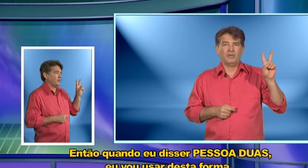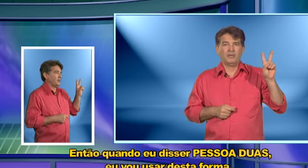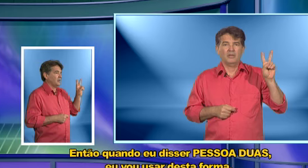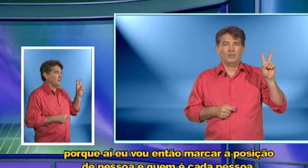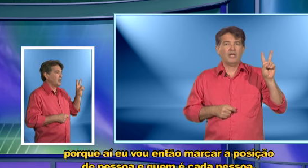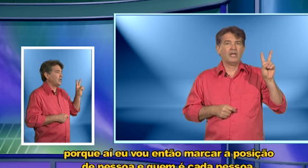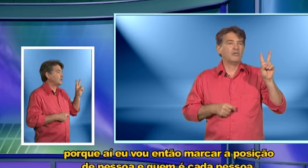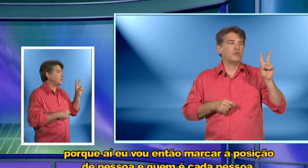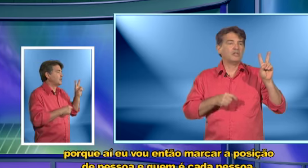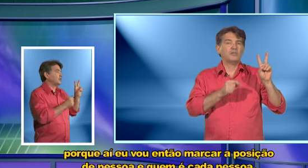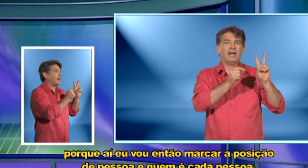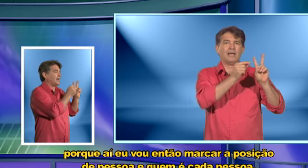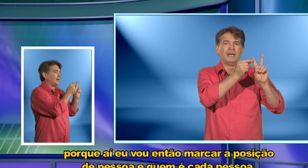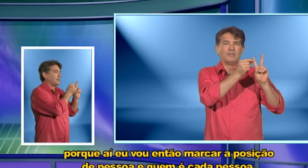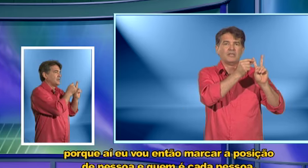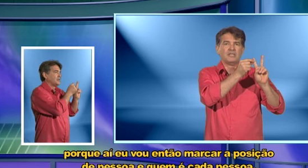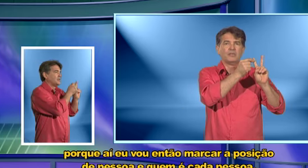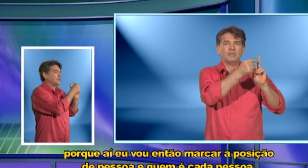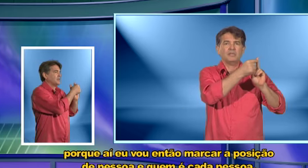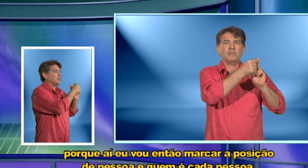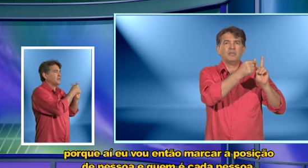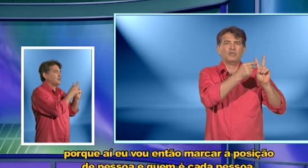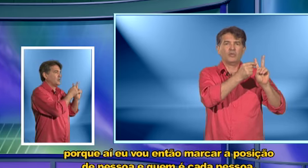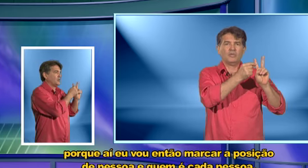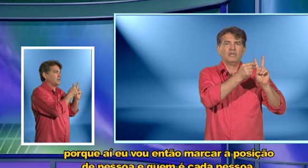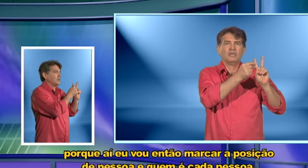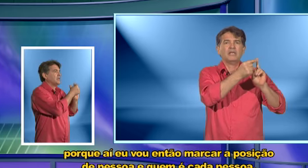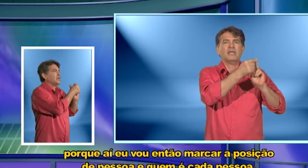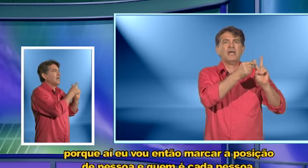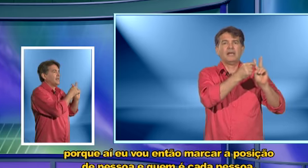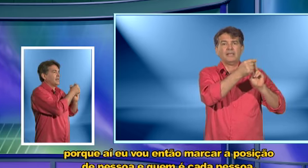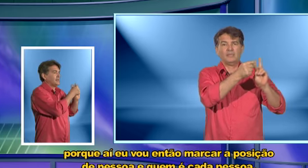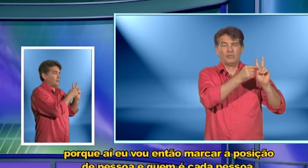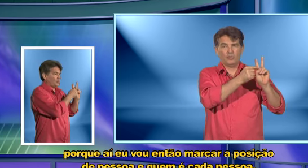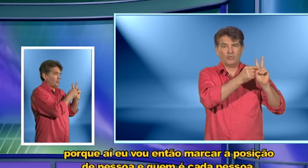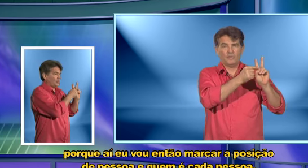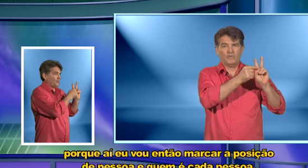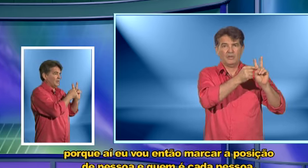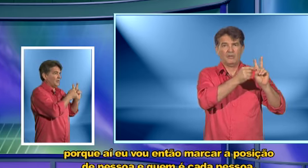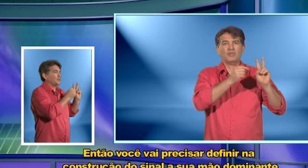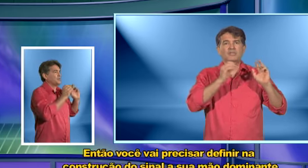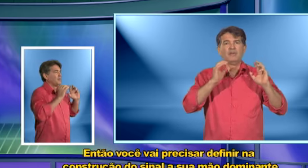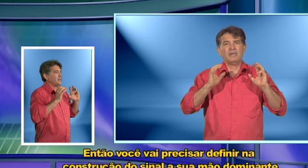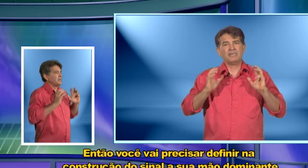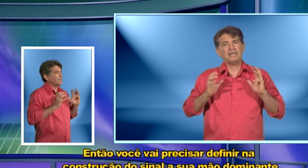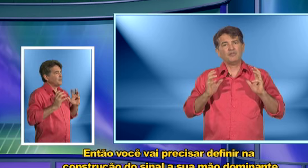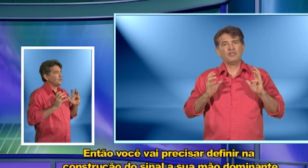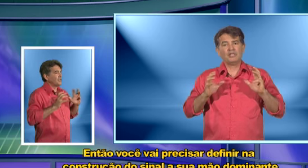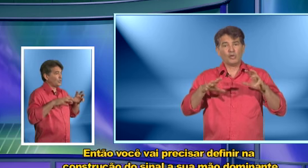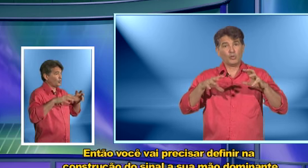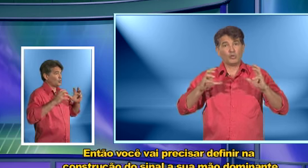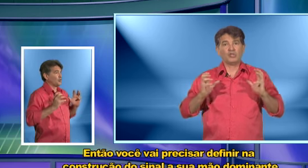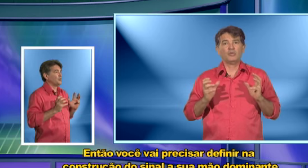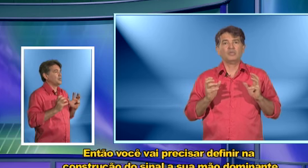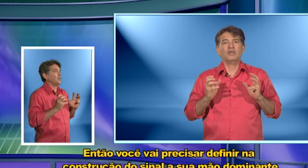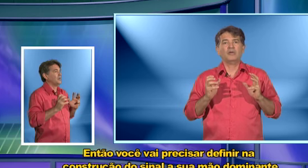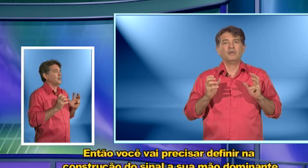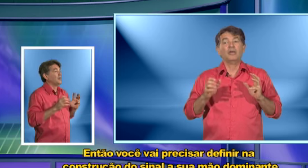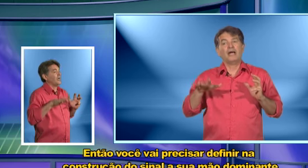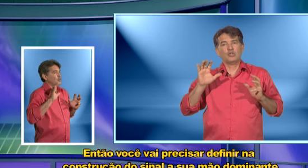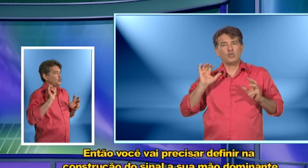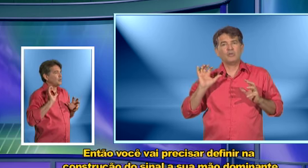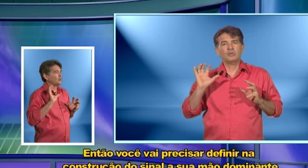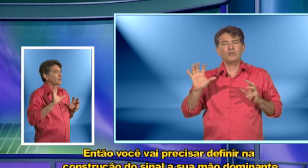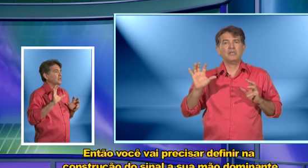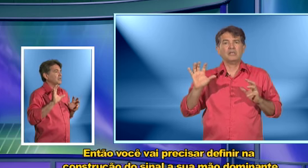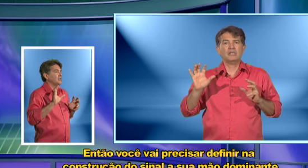forma. Porque aí eu vou, então, marcar a posição de pessoa e quem é cada pessoa. Então, você vai precisar definir, na construção do sinal,